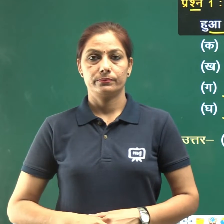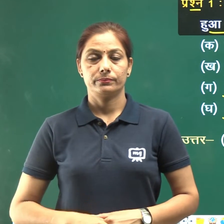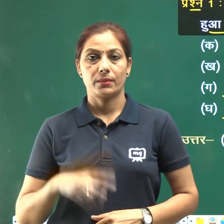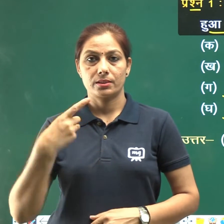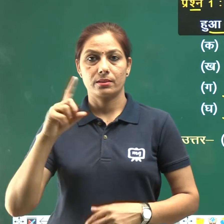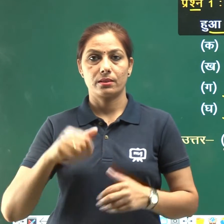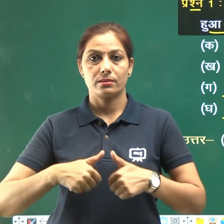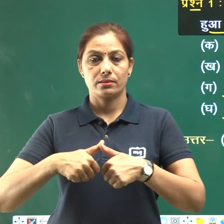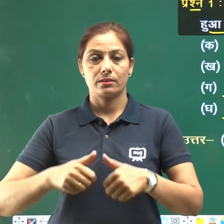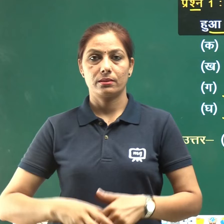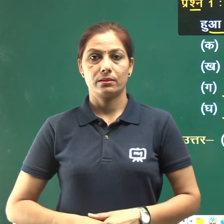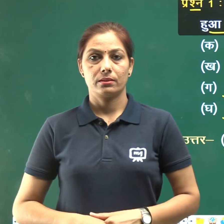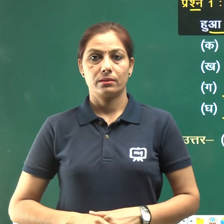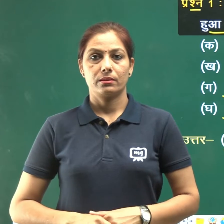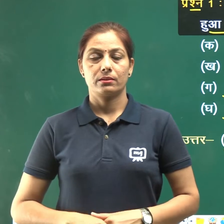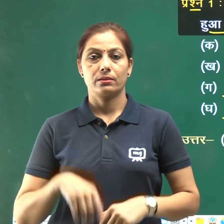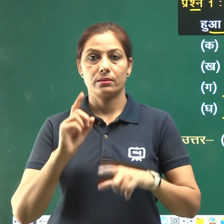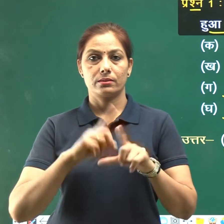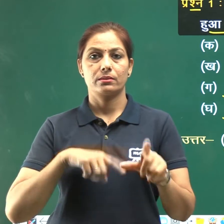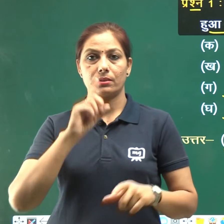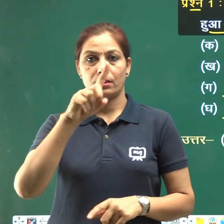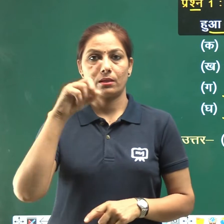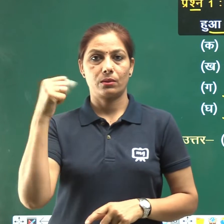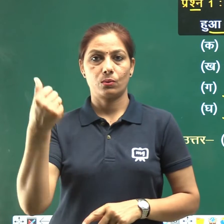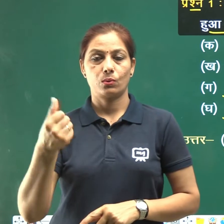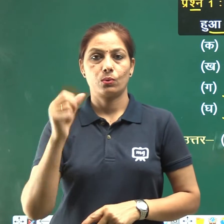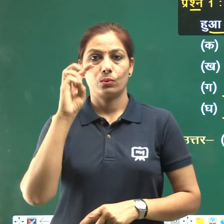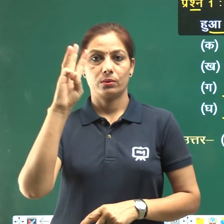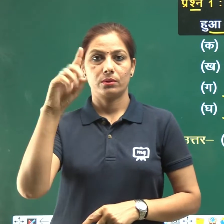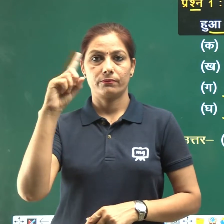सही उत्तर है सन 1931 में।